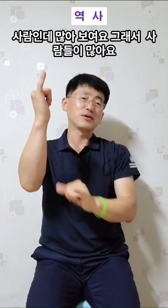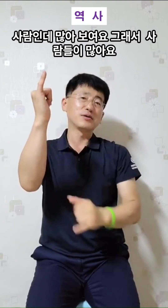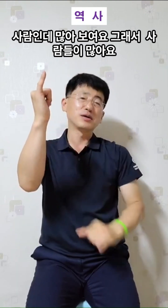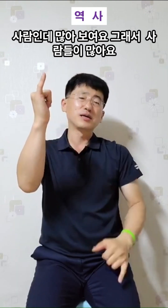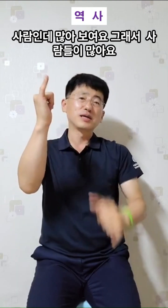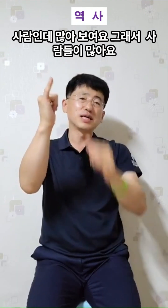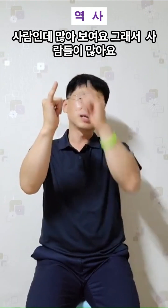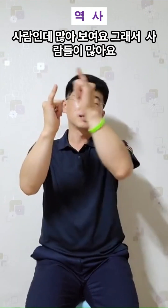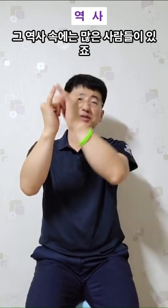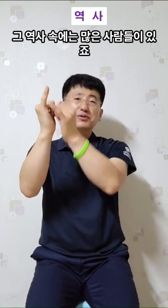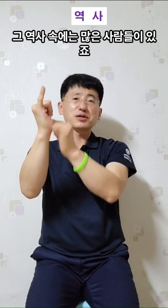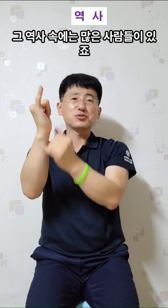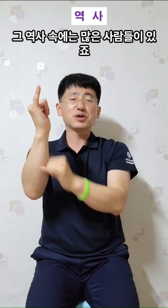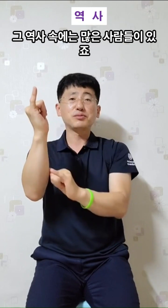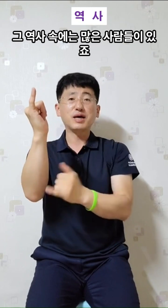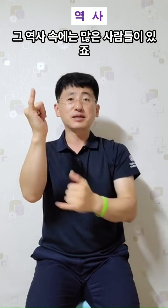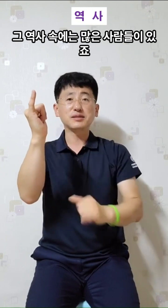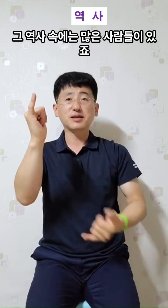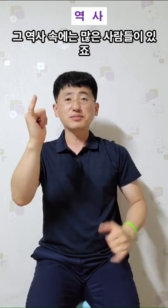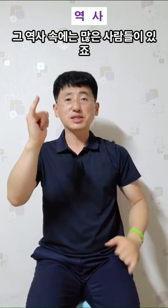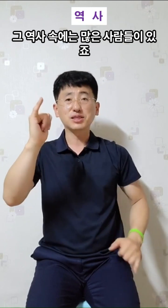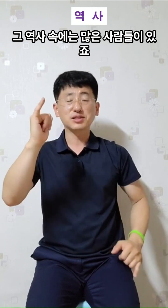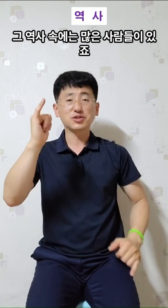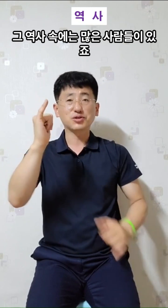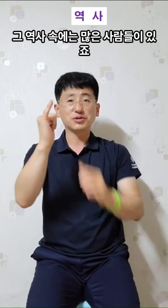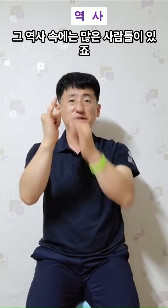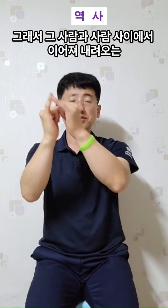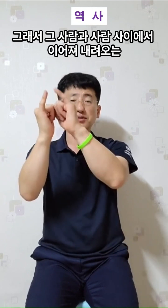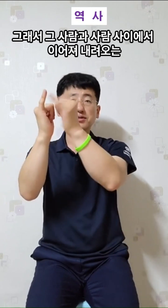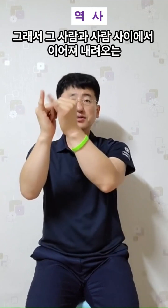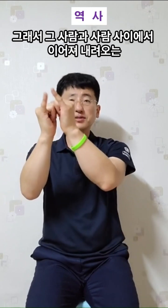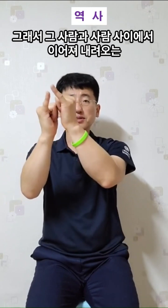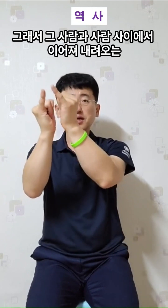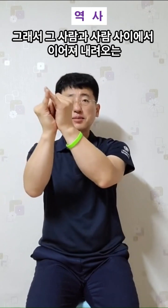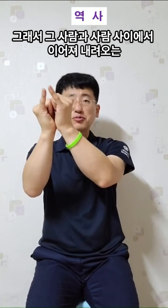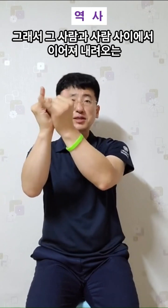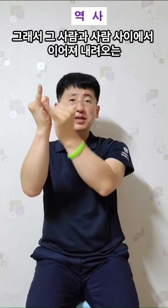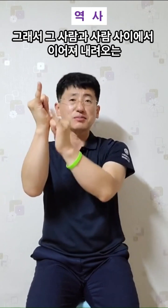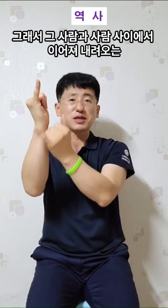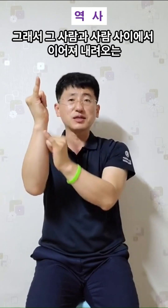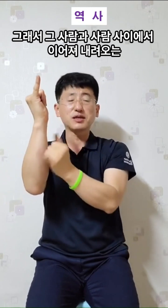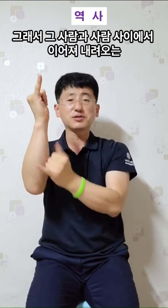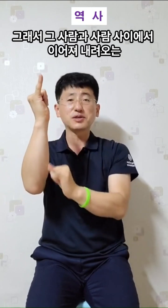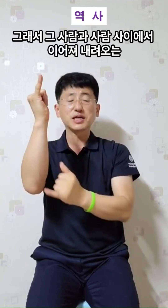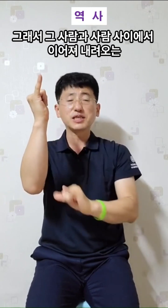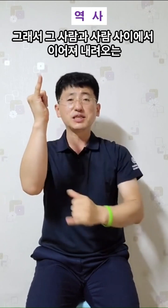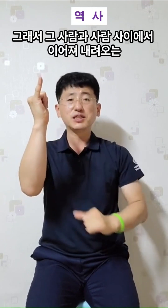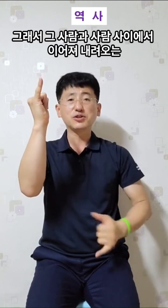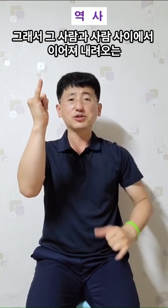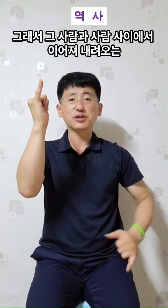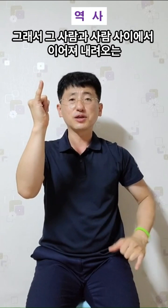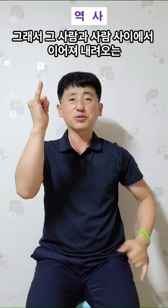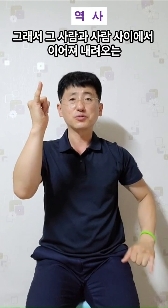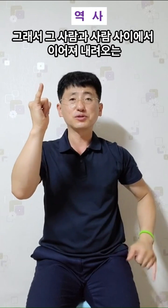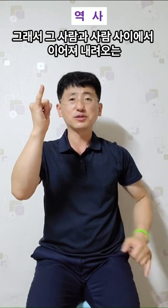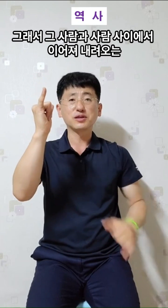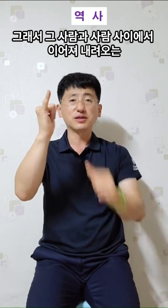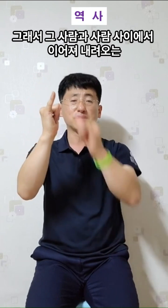많아요. 그 역사 속에는 많은 사람들이 있죠. 그래서 그 사람과 사람 사이에서 이어져 내려오는